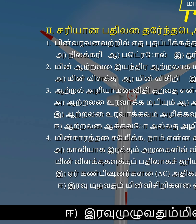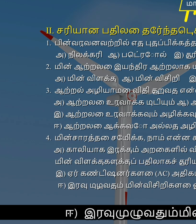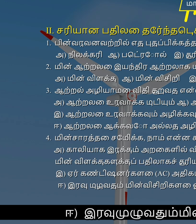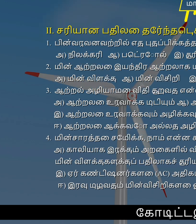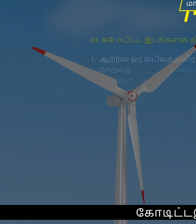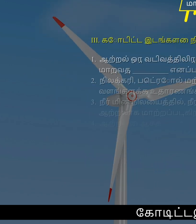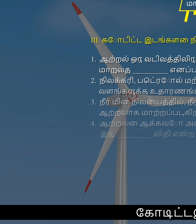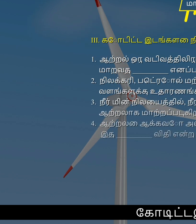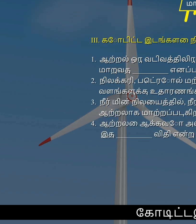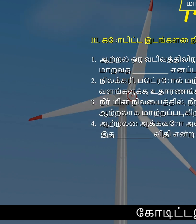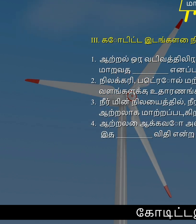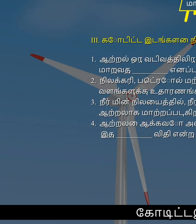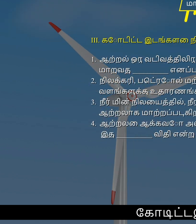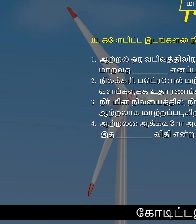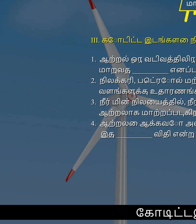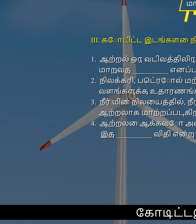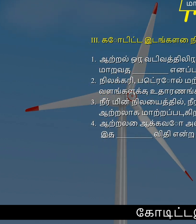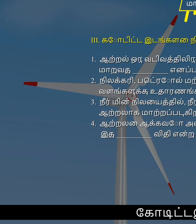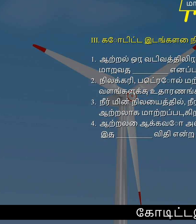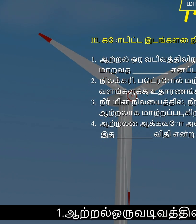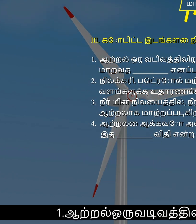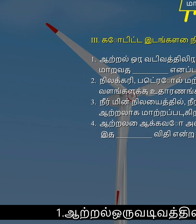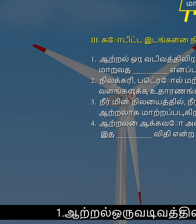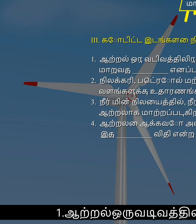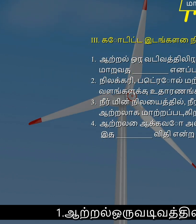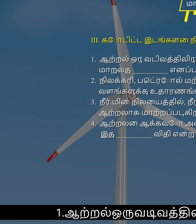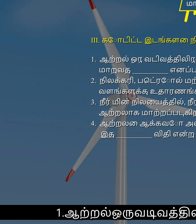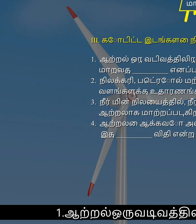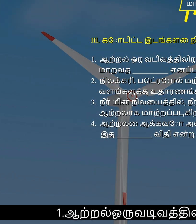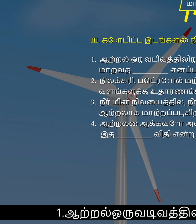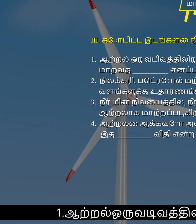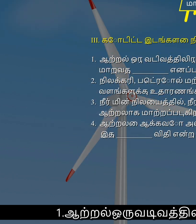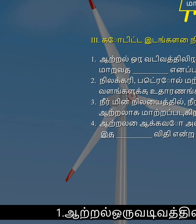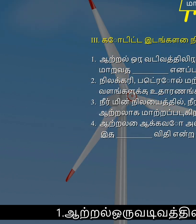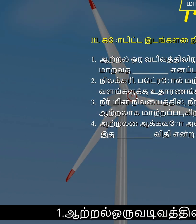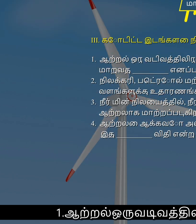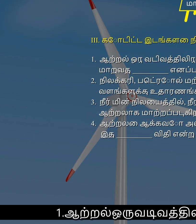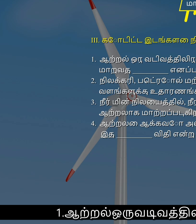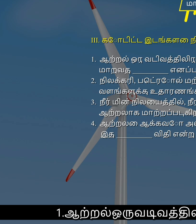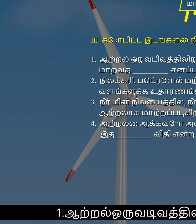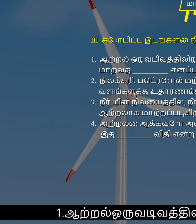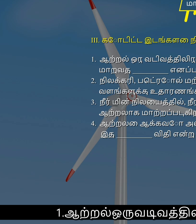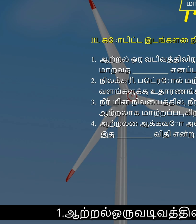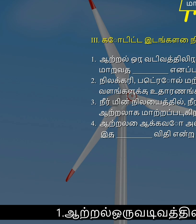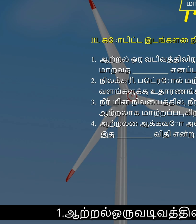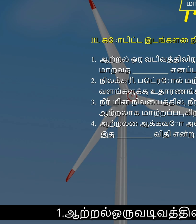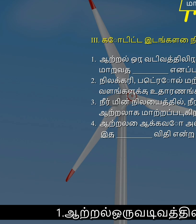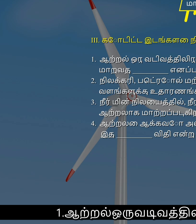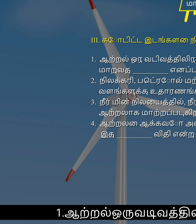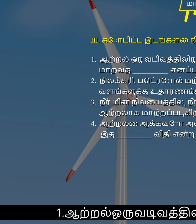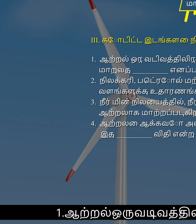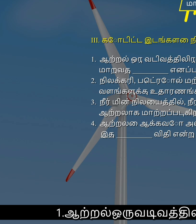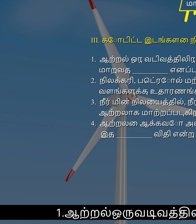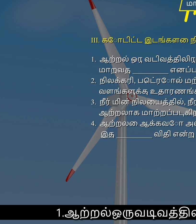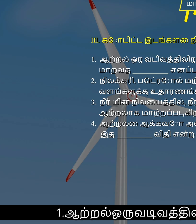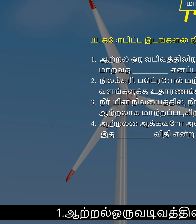வேண்டும். கோடிட்ட இடங்களை நிரப்புக. கேள்வி 1. ஆற்றல் ஒரு வடிவத்தில் இருந்து